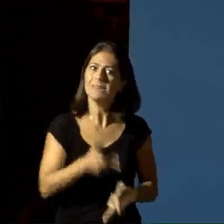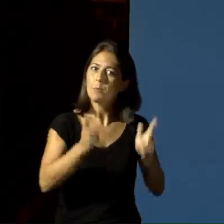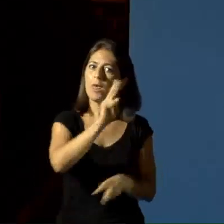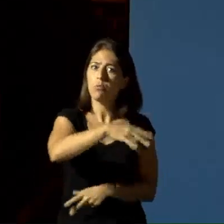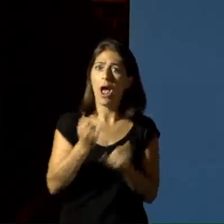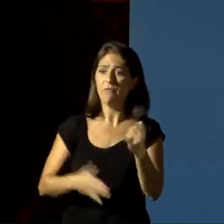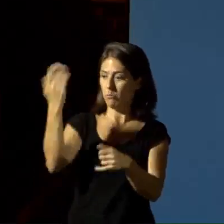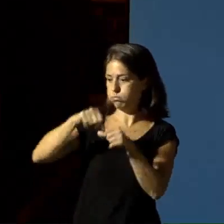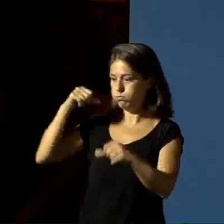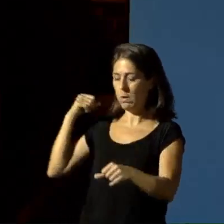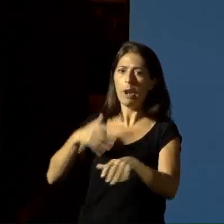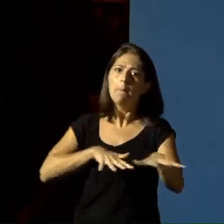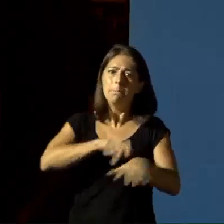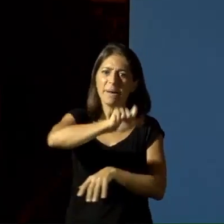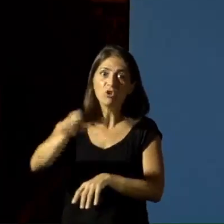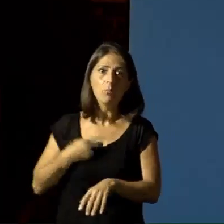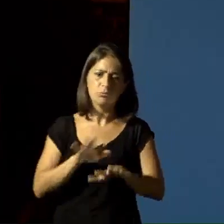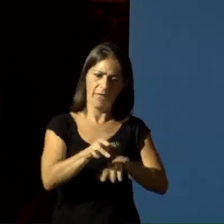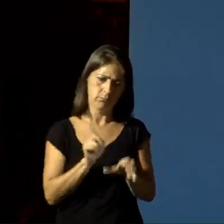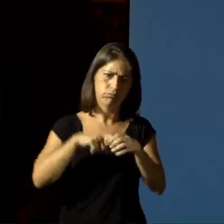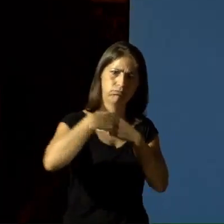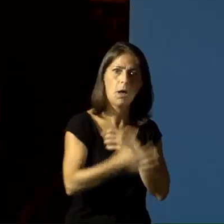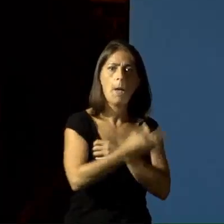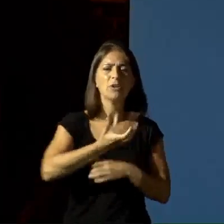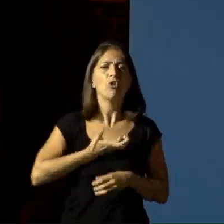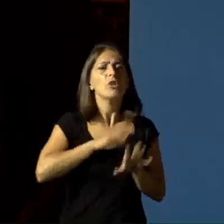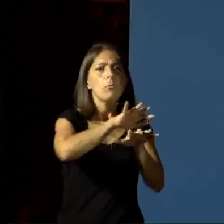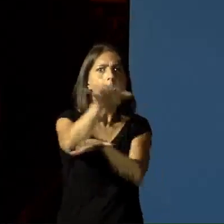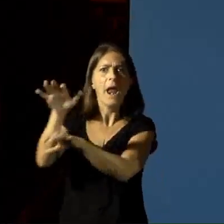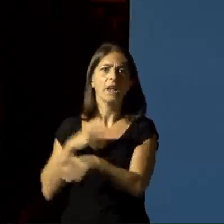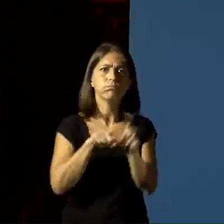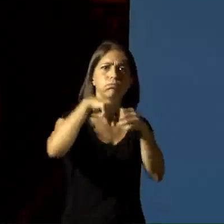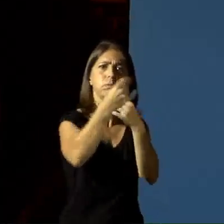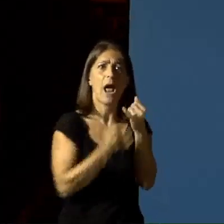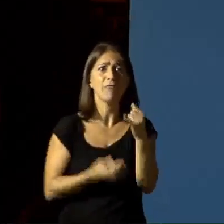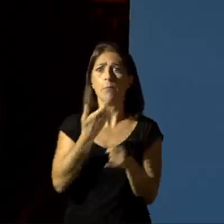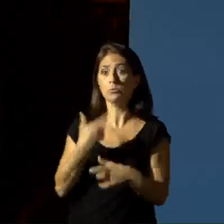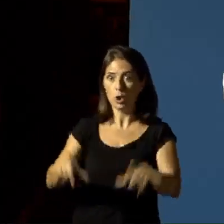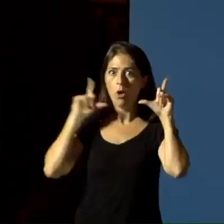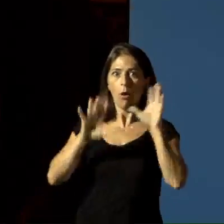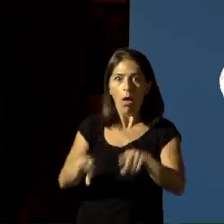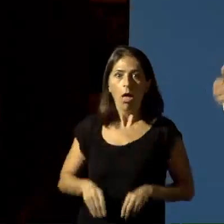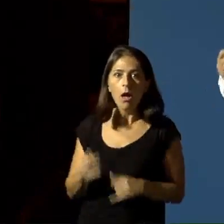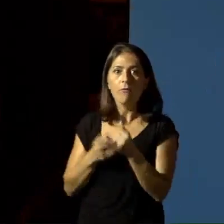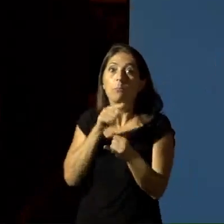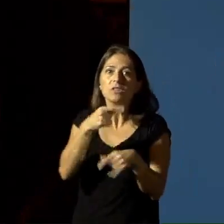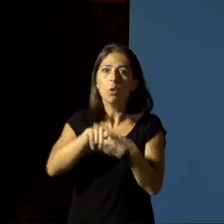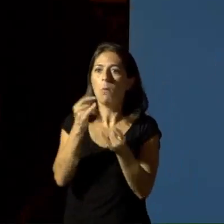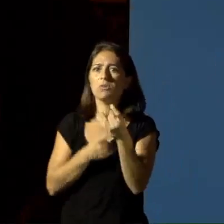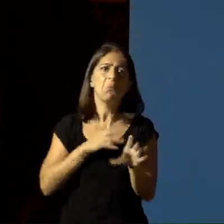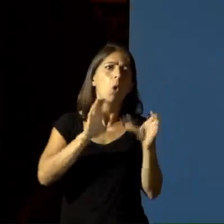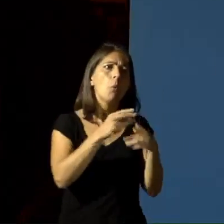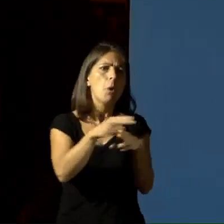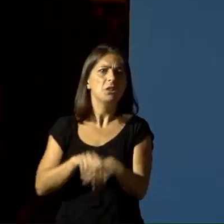se mobilizou en Marea, que se mobilizou ante as mareas municipais, que, por lo tanto, asumiu o protagonismo con tais, estuvesen ou non militando en